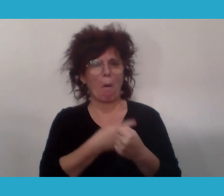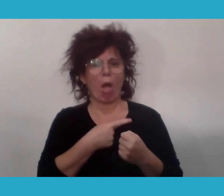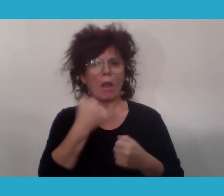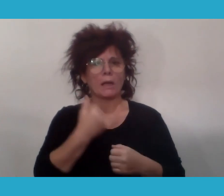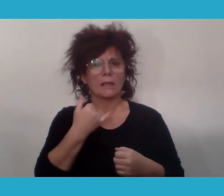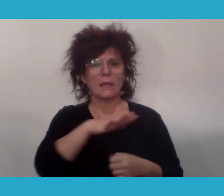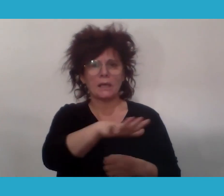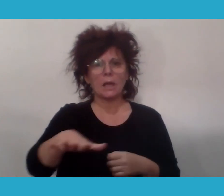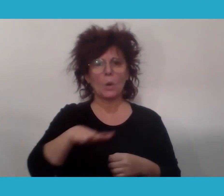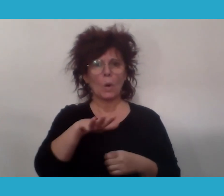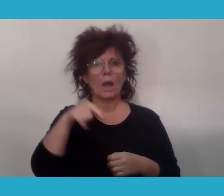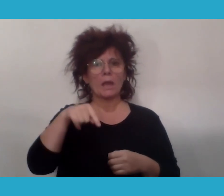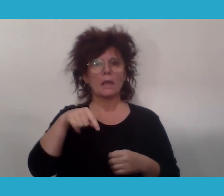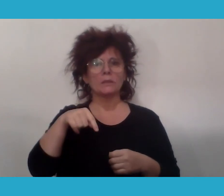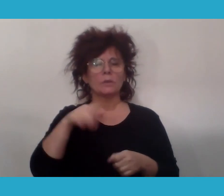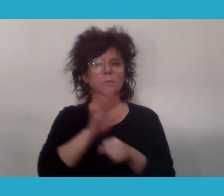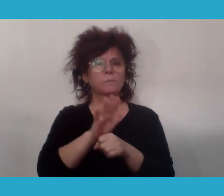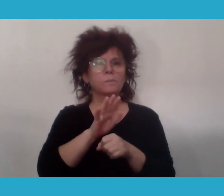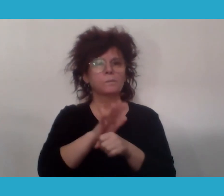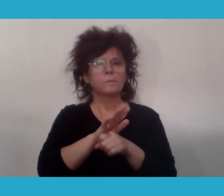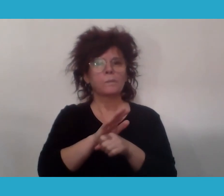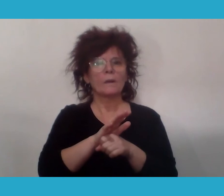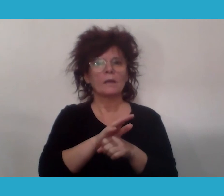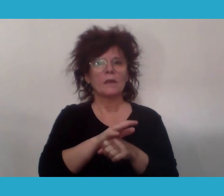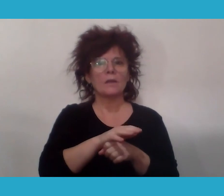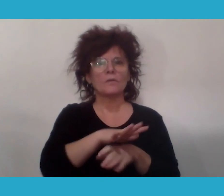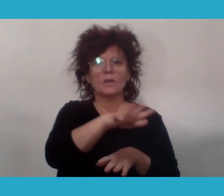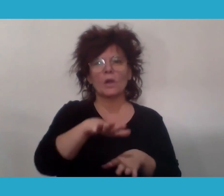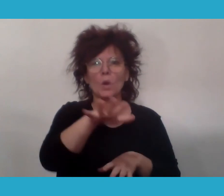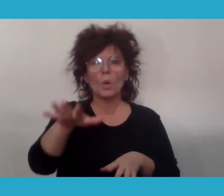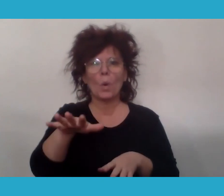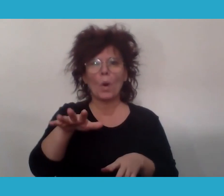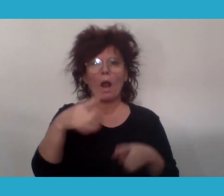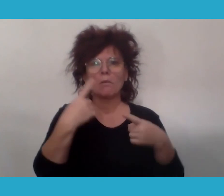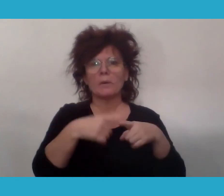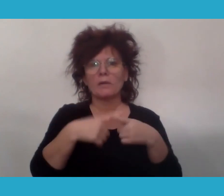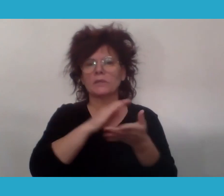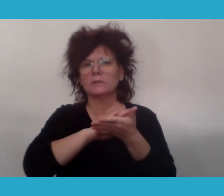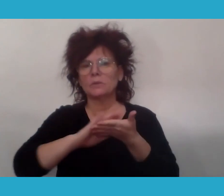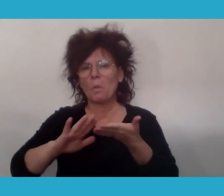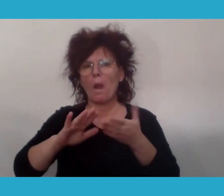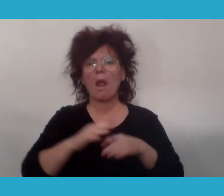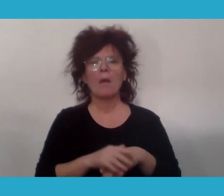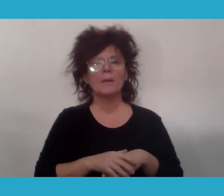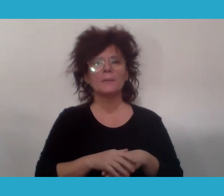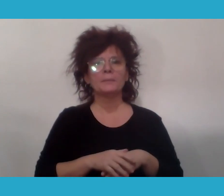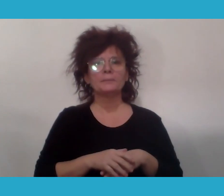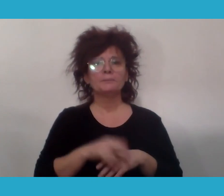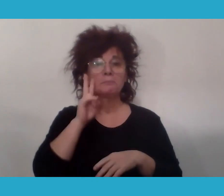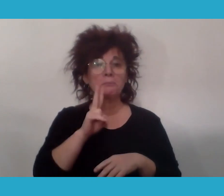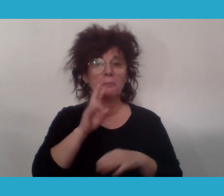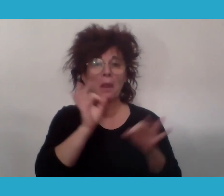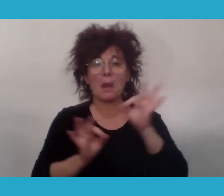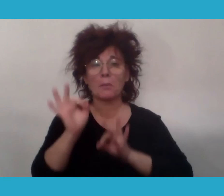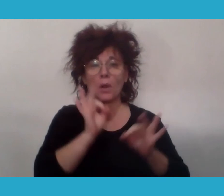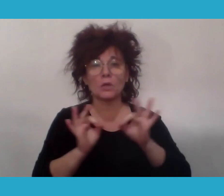que se van a generar un importante corredor turístico, permitiendo generar plazas para nuevos eventos y trayendo importantes inversiones. Ve el